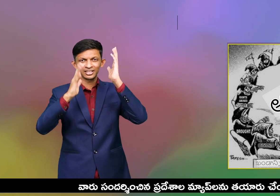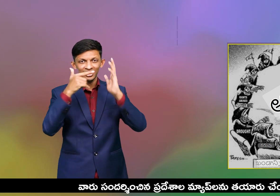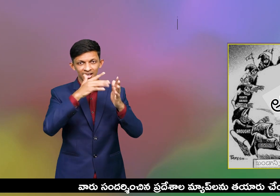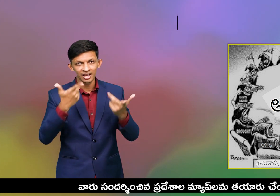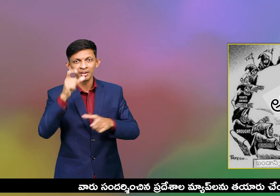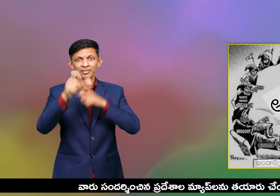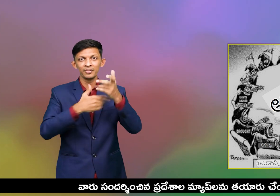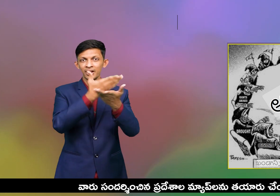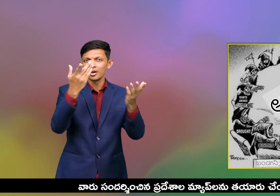కోరారు.